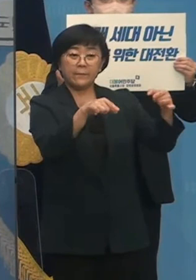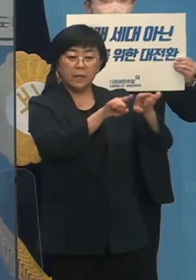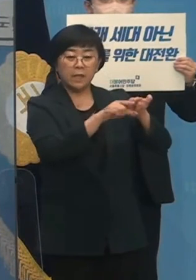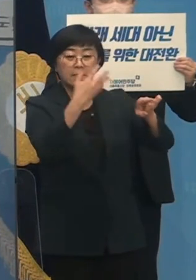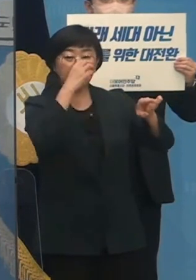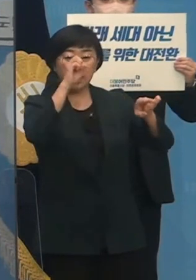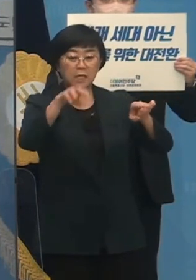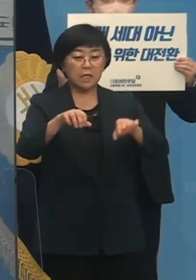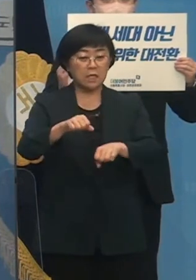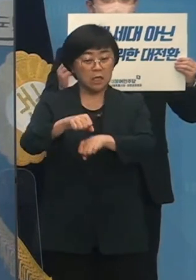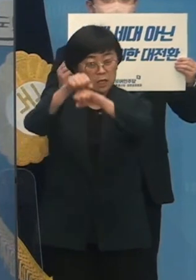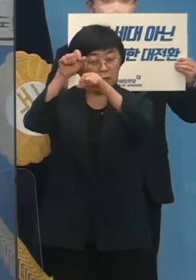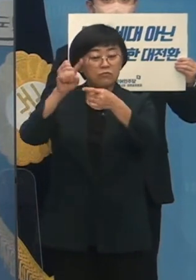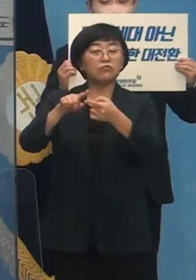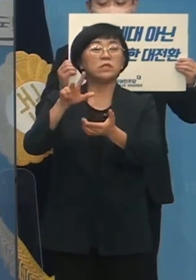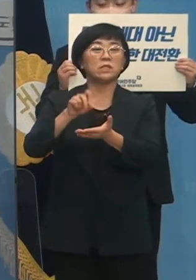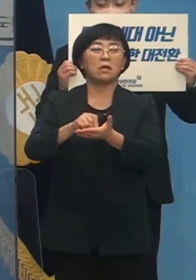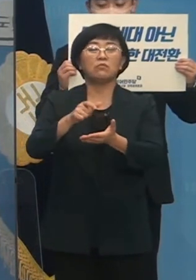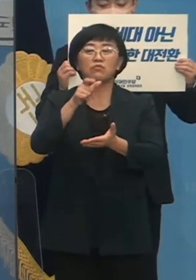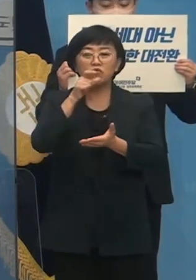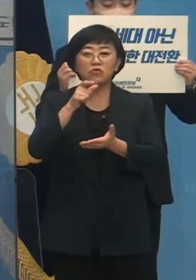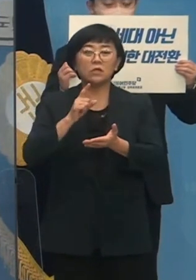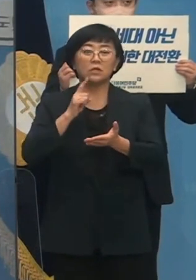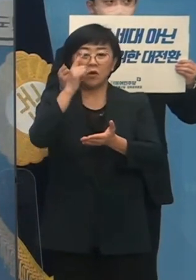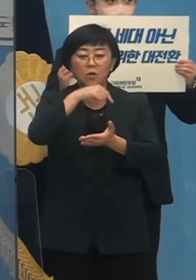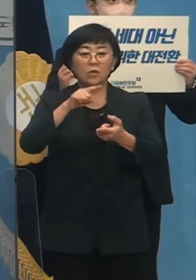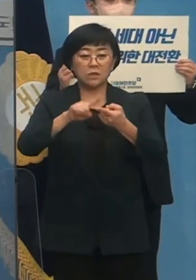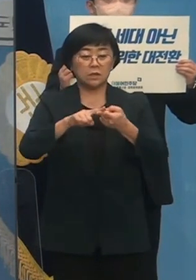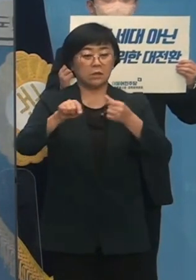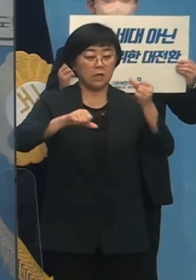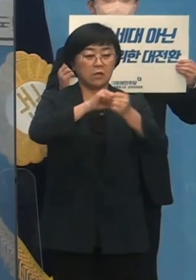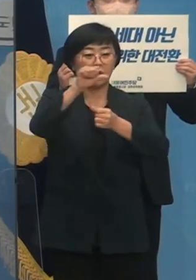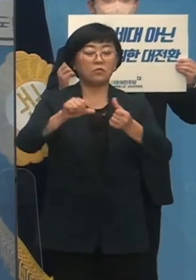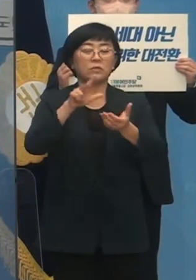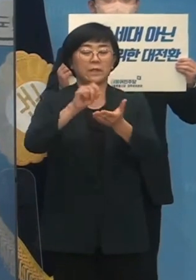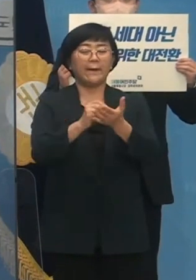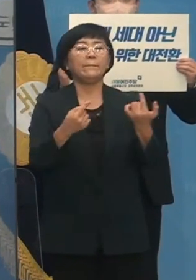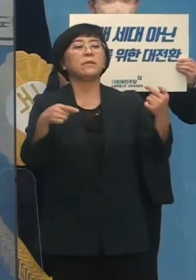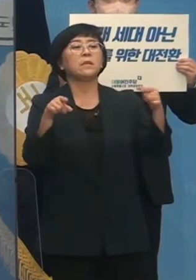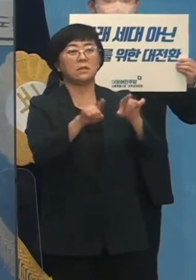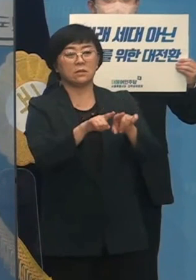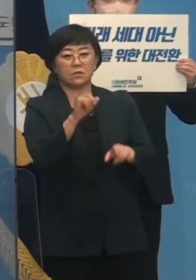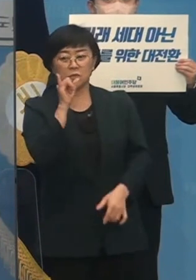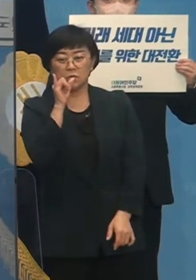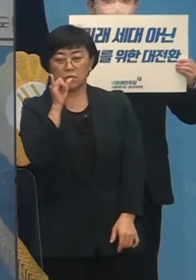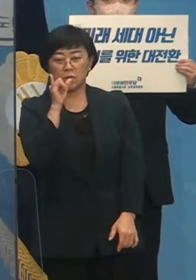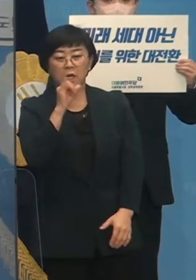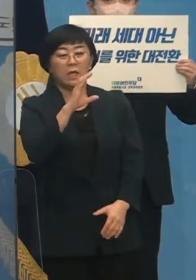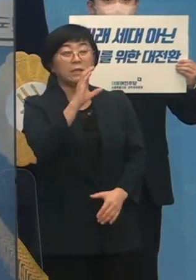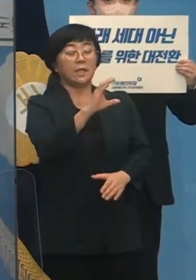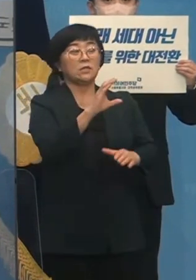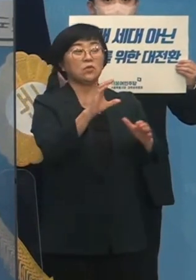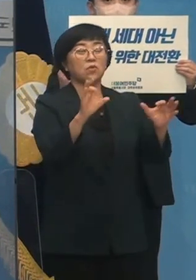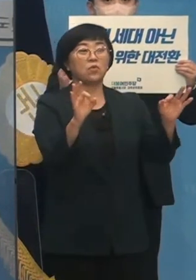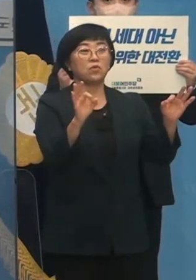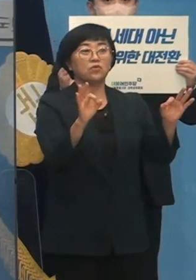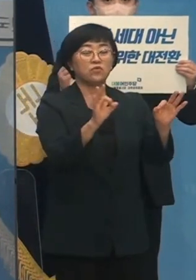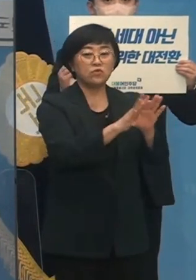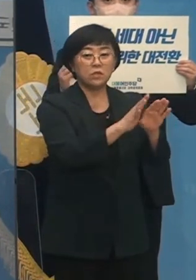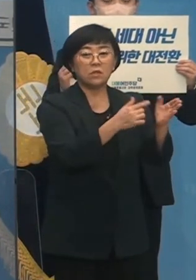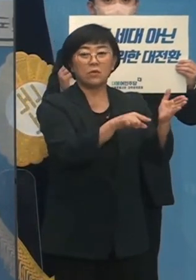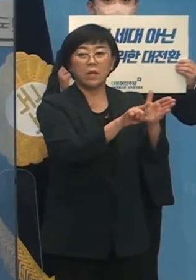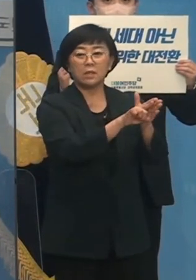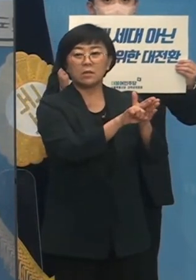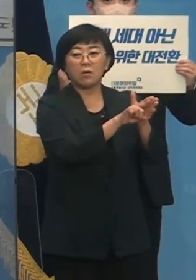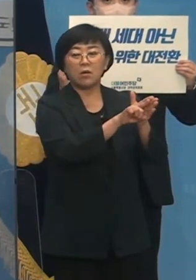문제, 수질 오염 문제 등 여러 환경 문제들을 함께 안고 있습니다. 탄소 배출량을 줄이기 위해